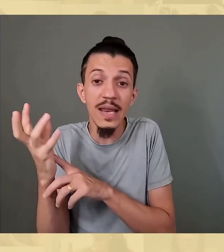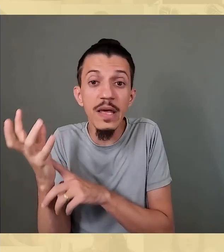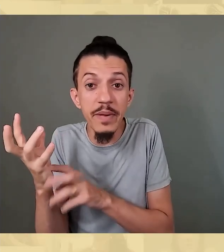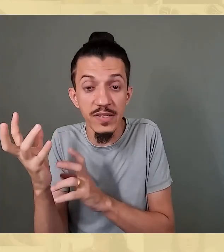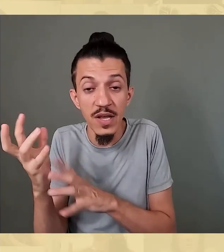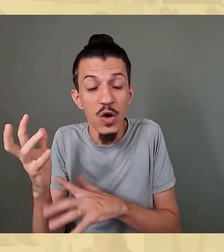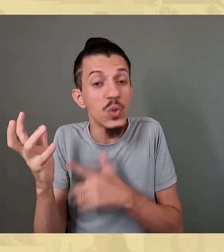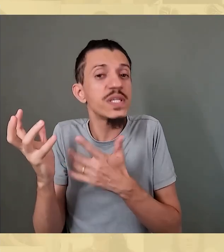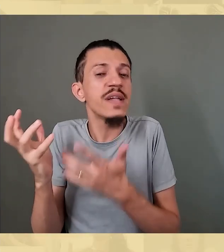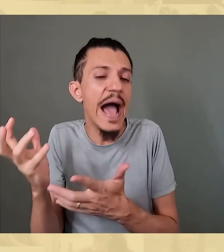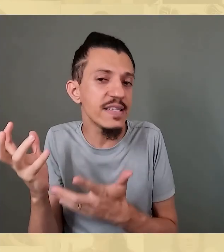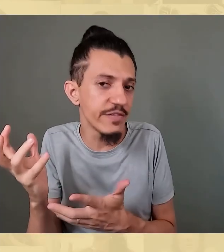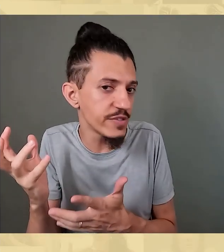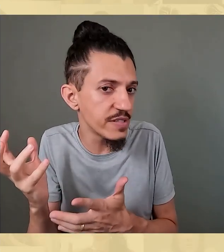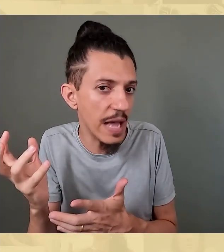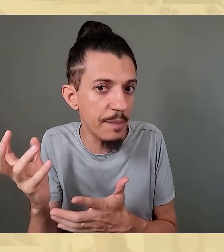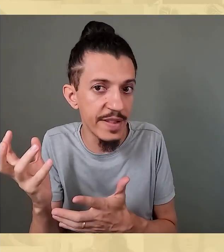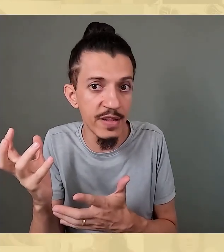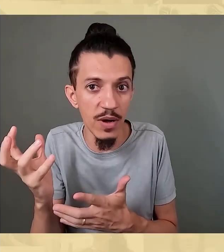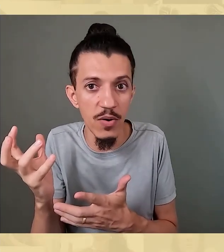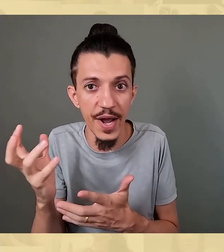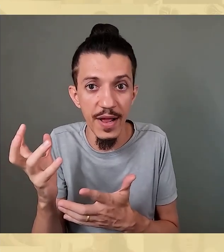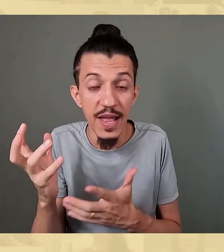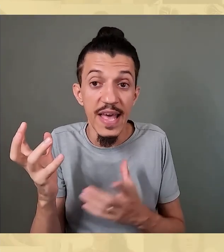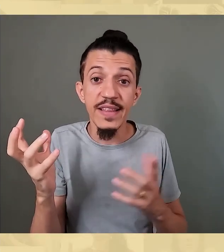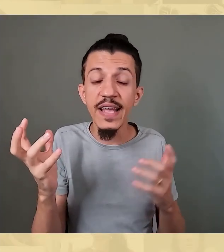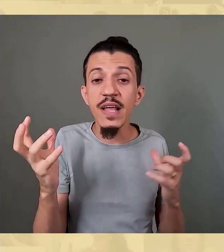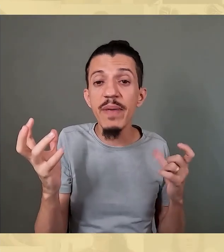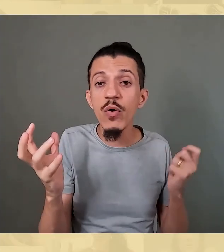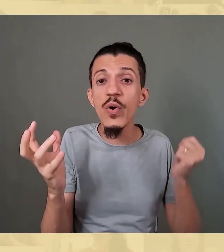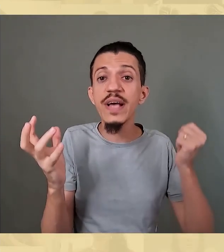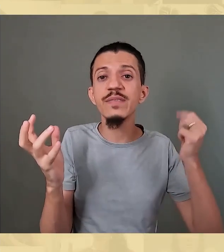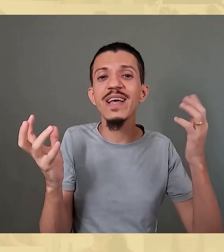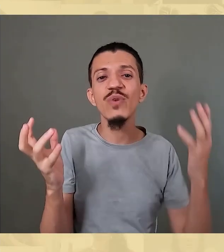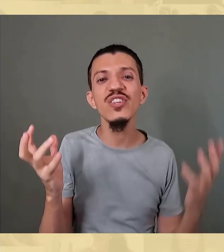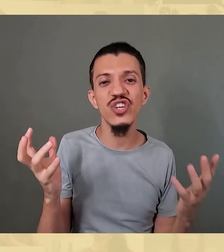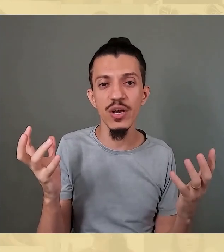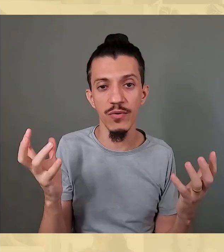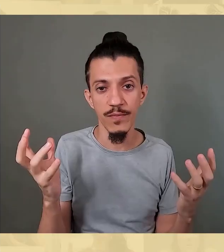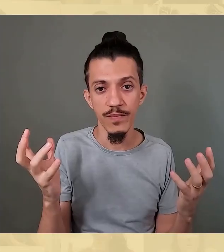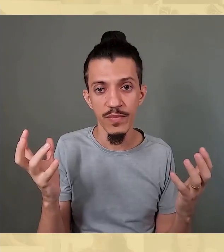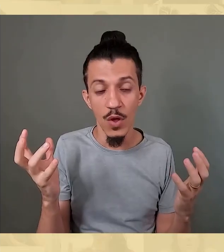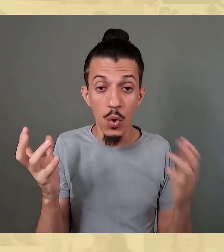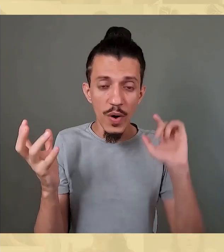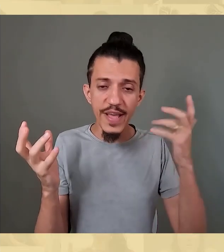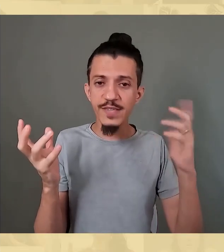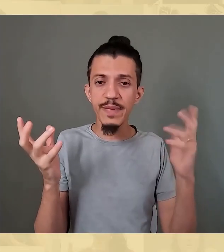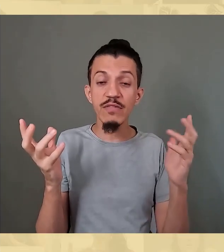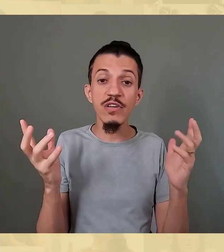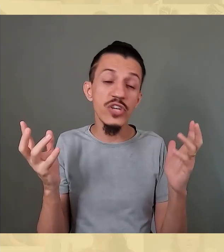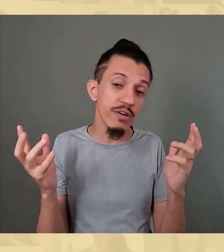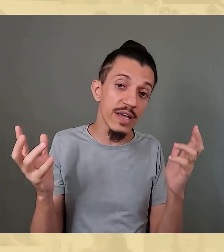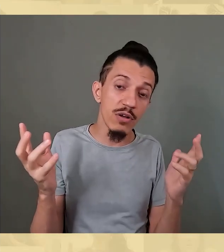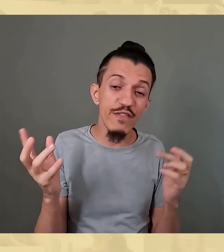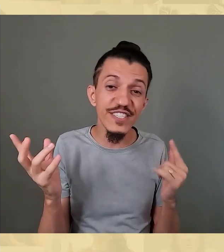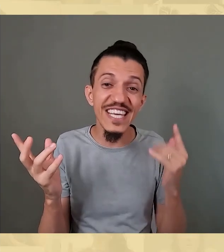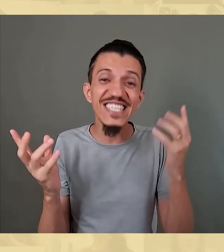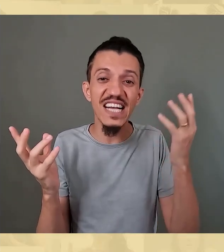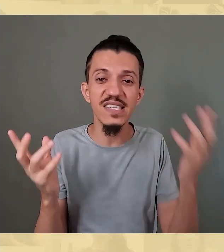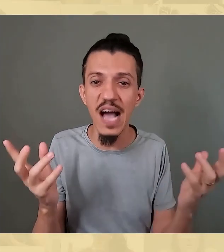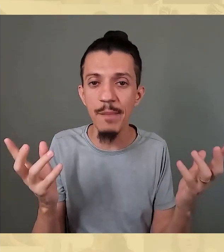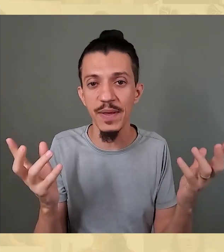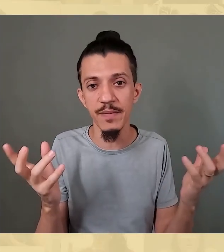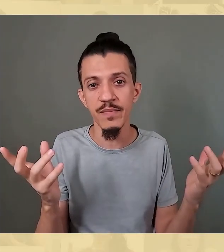a Libras, os sinais que você está aprendendo agora. E tem também o conhecimento antigo. O conhecimento antigo é aquilo que você